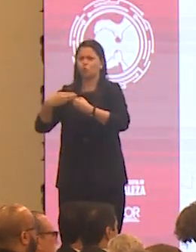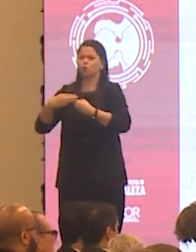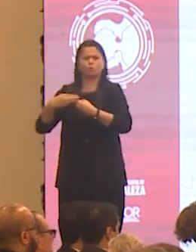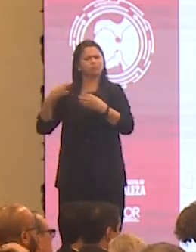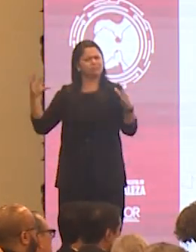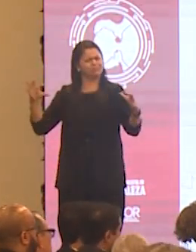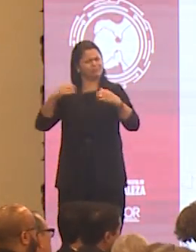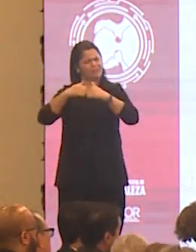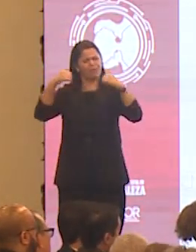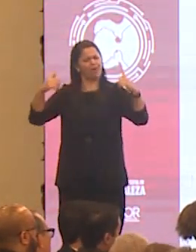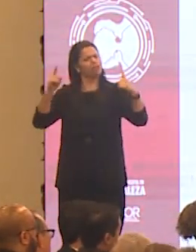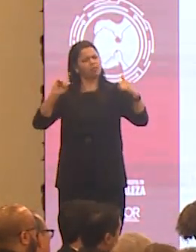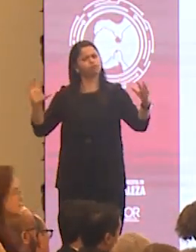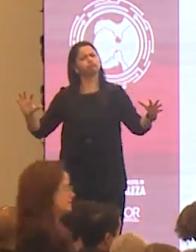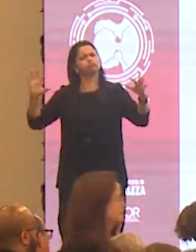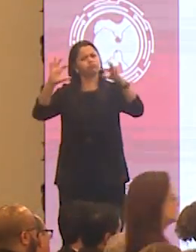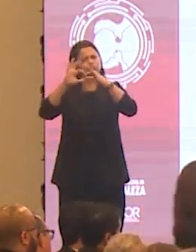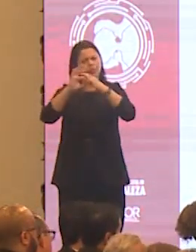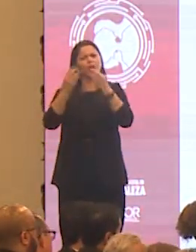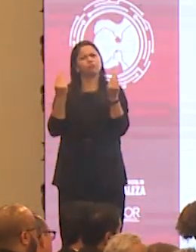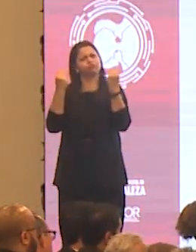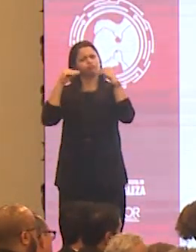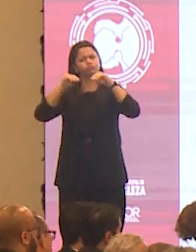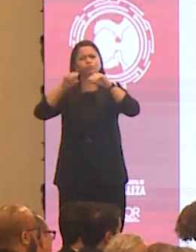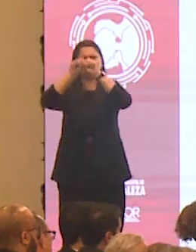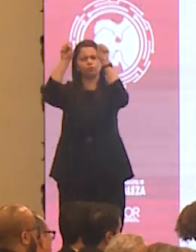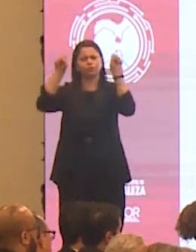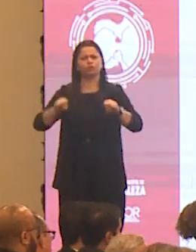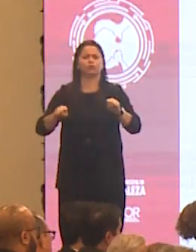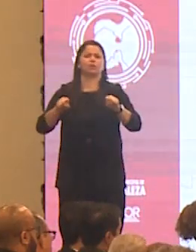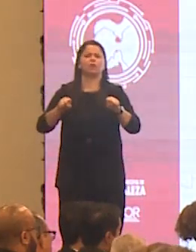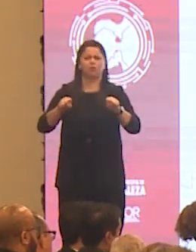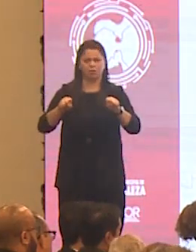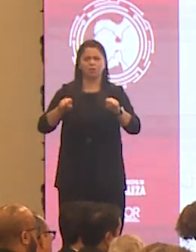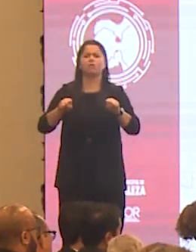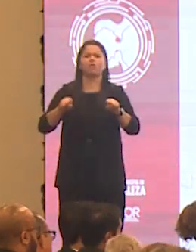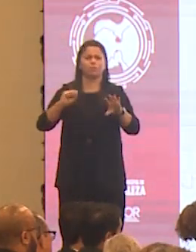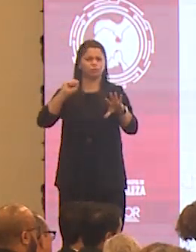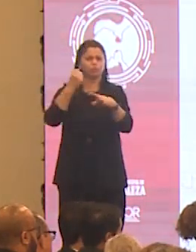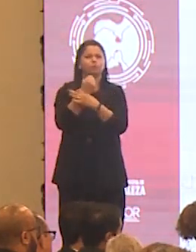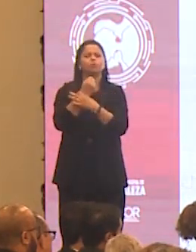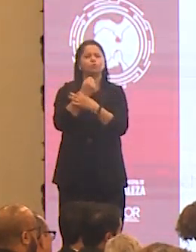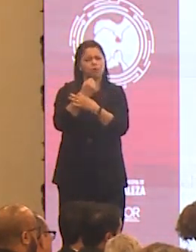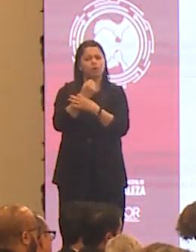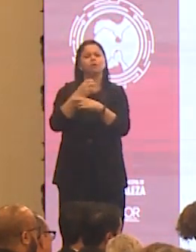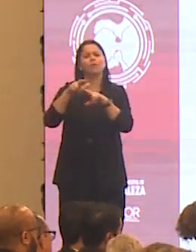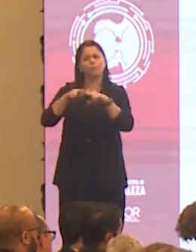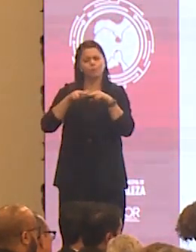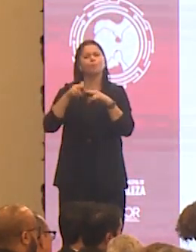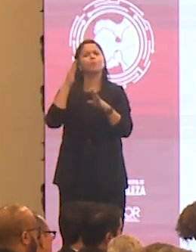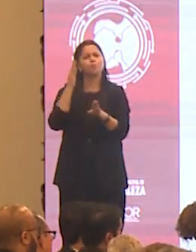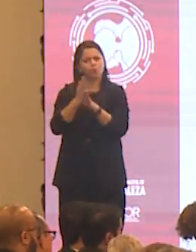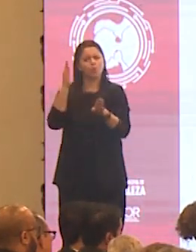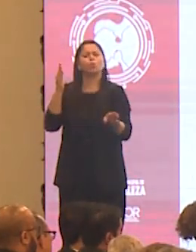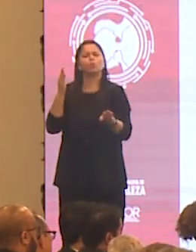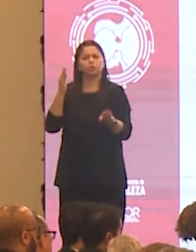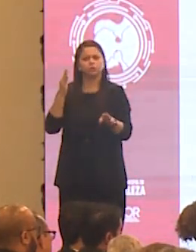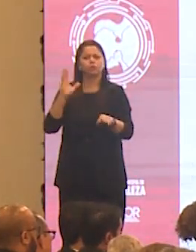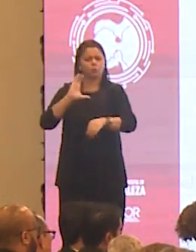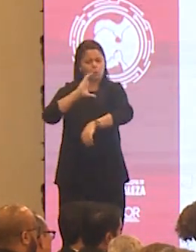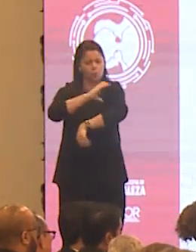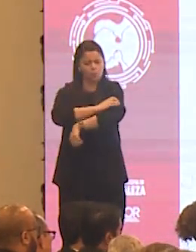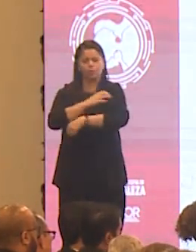Pública. Portanto, a Guarda Municipal possui legitimidade para abordagem de